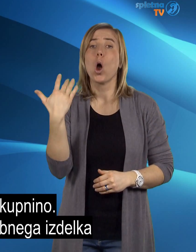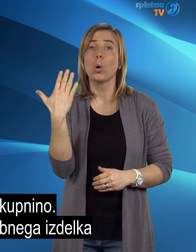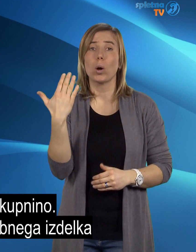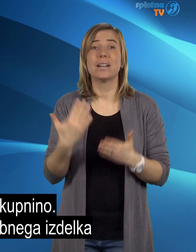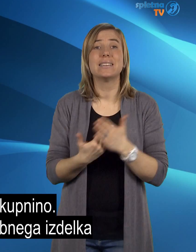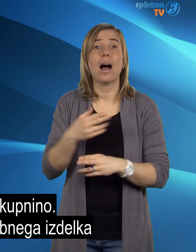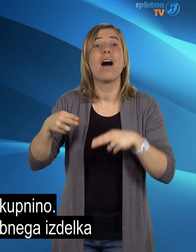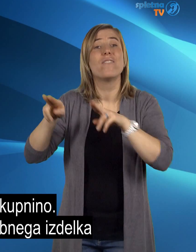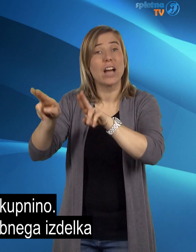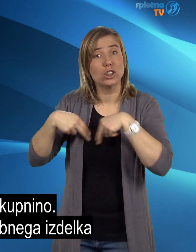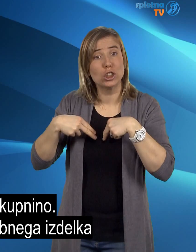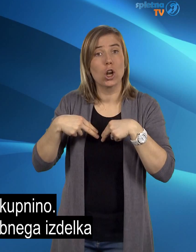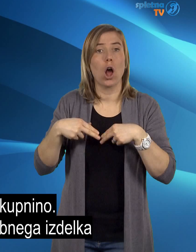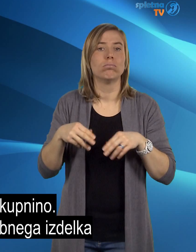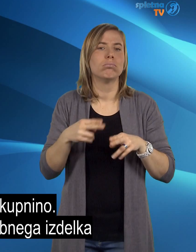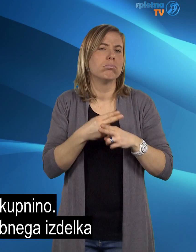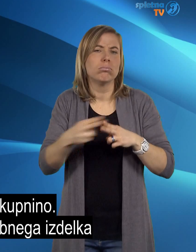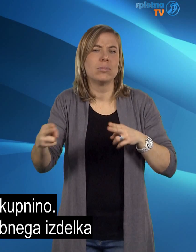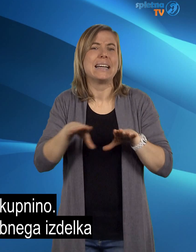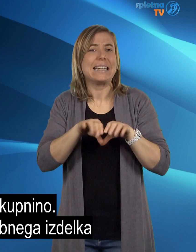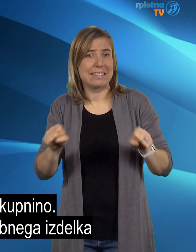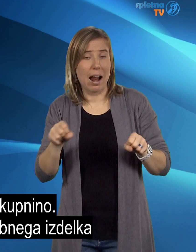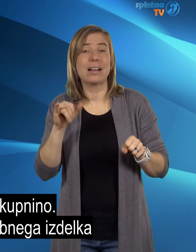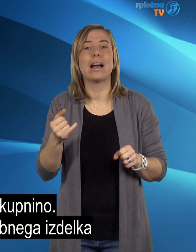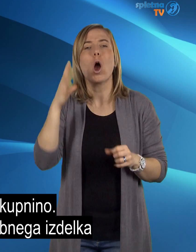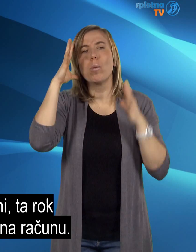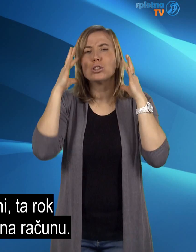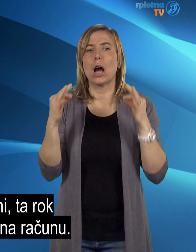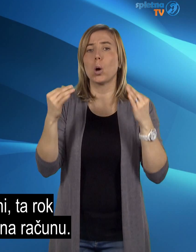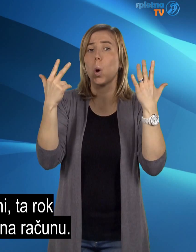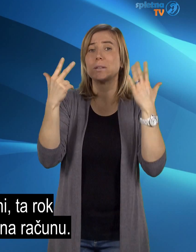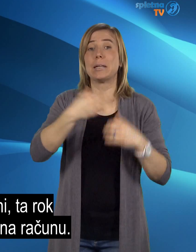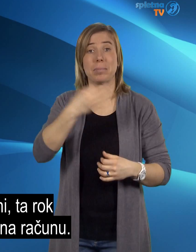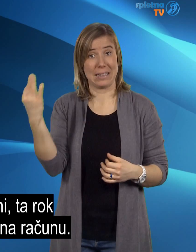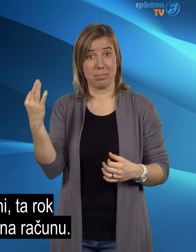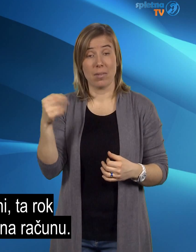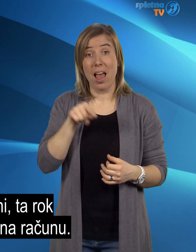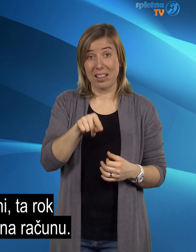Rok za vračilo brezhibnega izdelka je običajno 8 dni, ta rok pa je naveden že na računu.